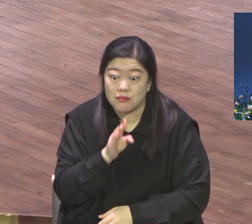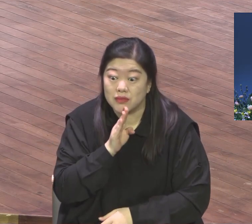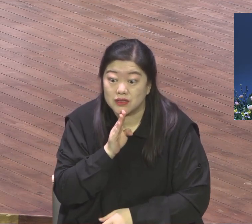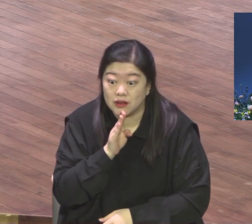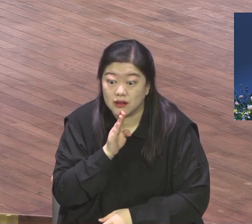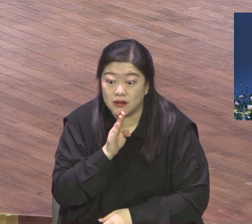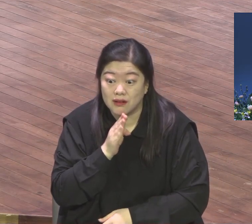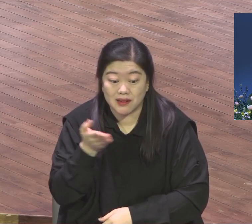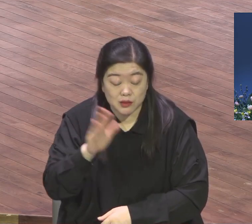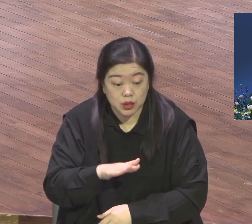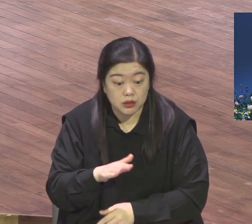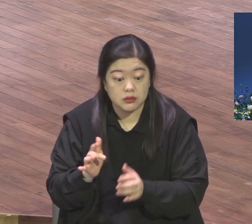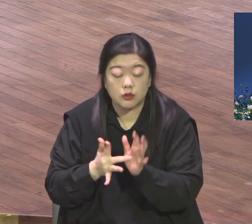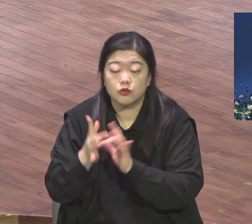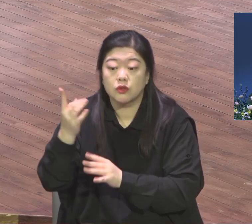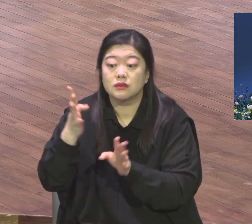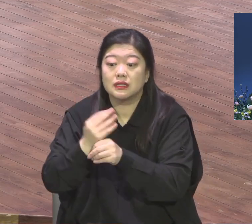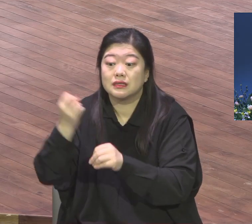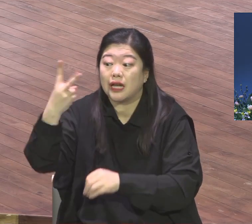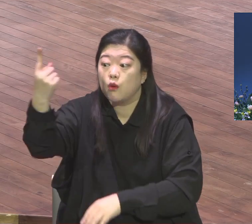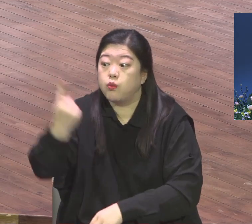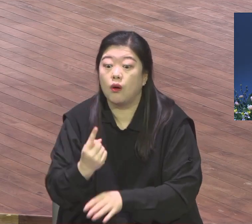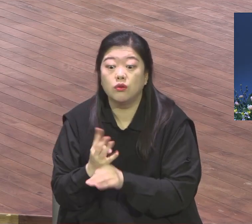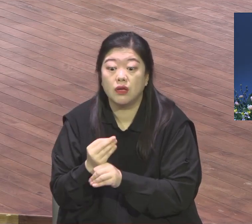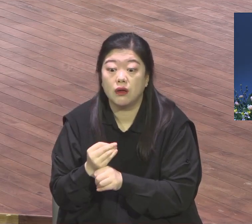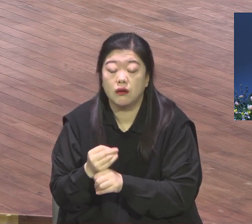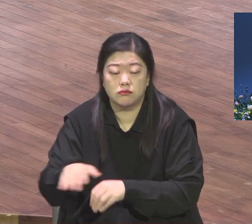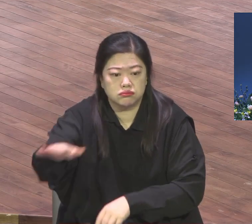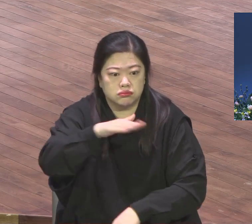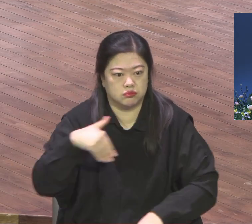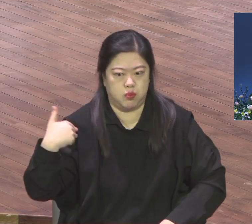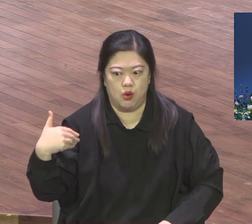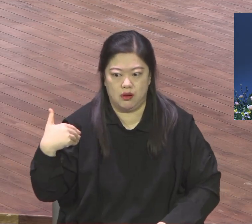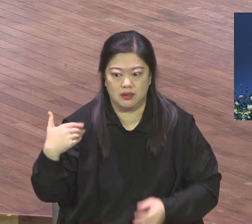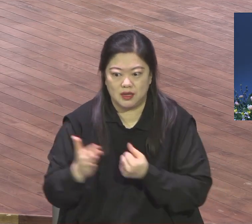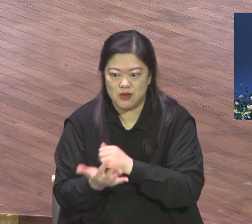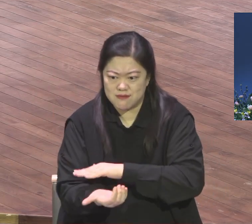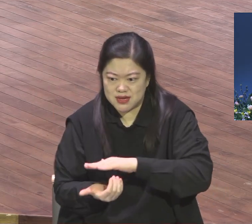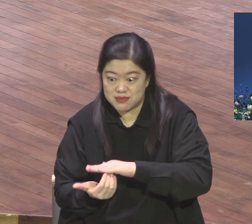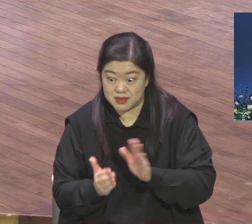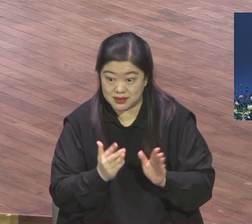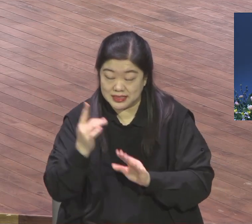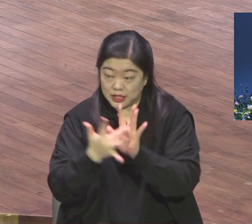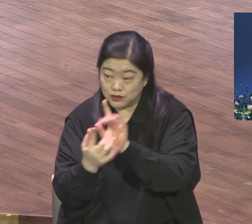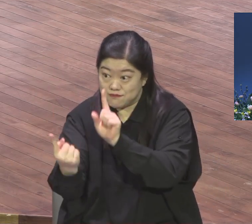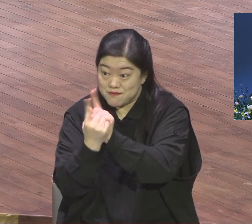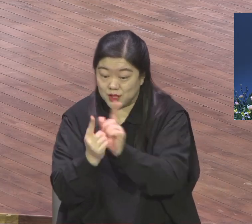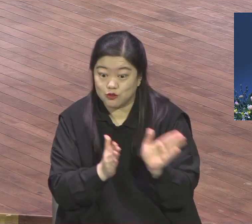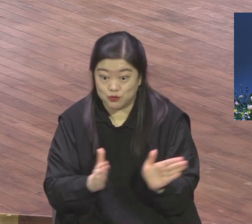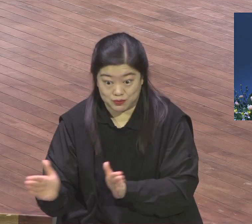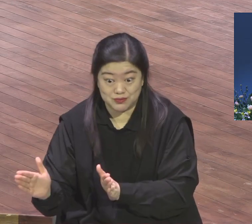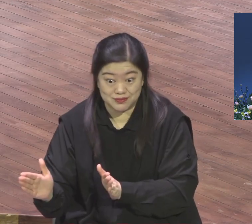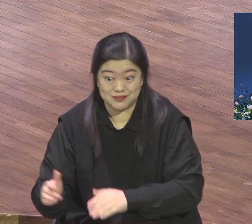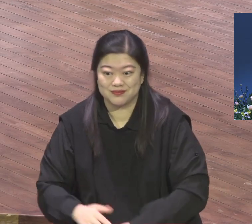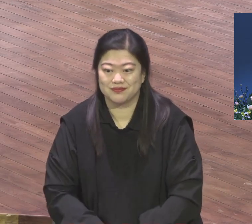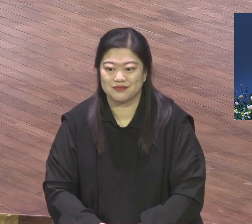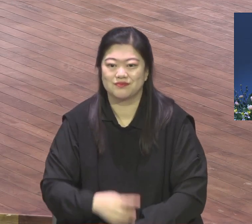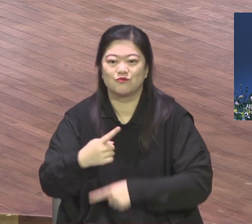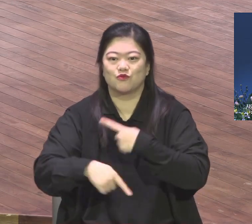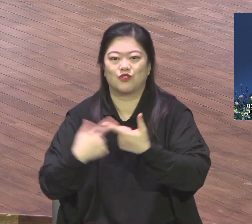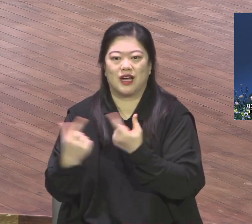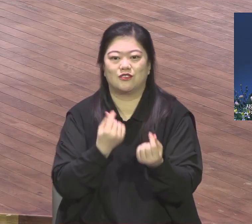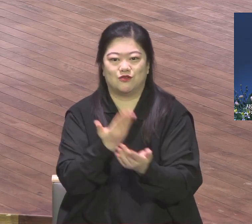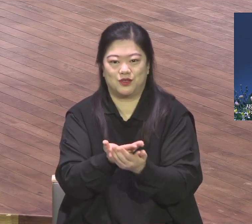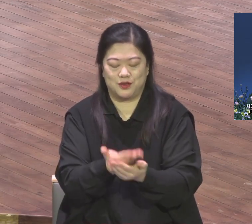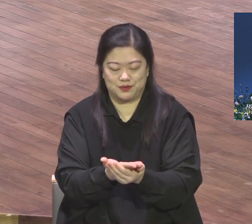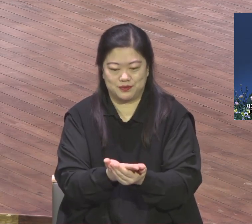언제 설지 몰라요. 맨날 설 준비하고 살아야 돼. 주님 앞에 설 준비. 아멘. 은혜로운 찬양이었습니다. 신앙고백